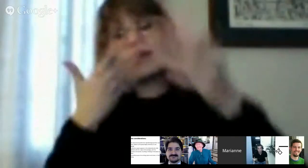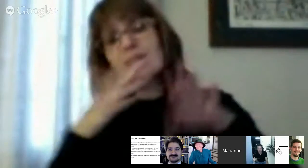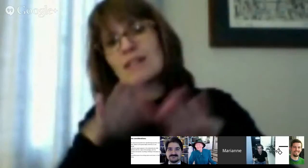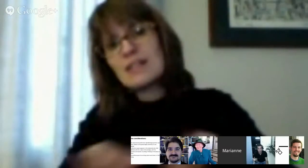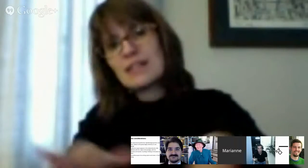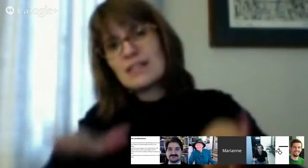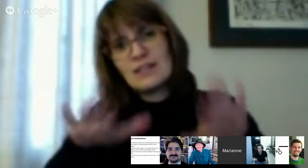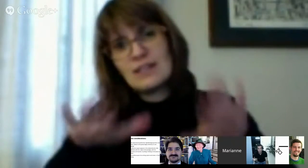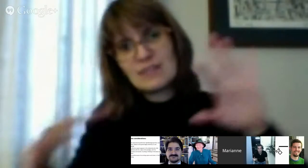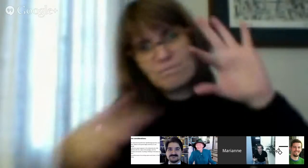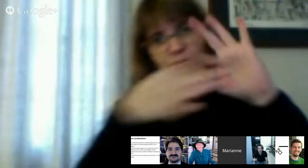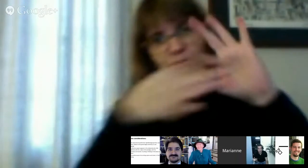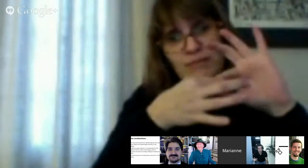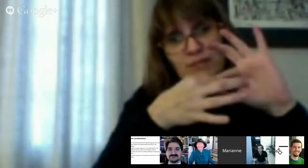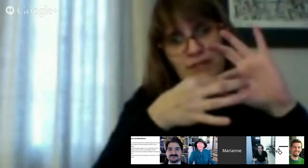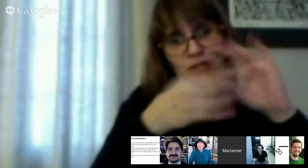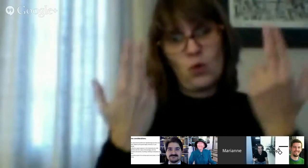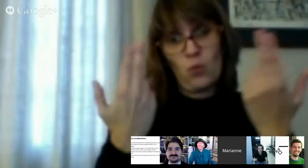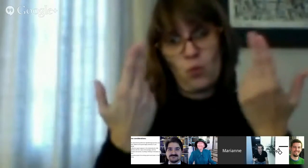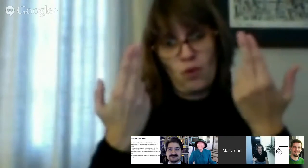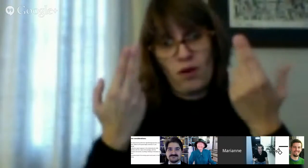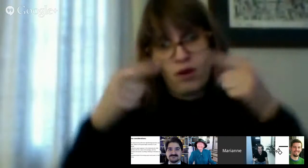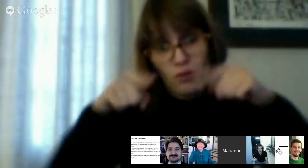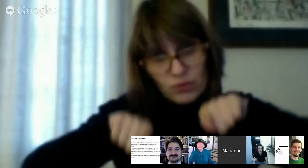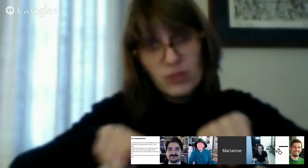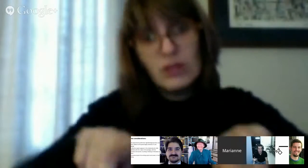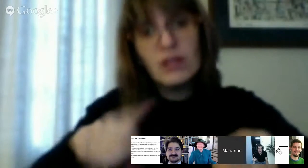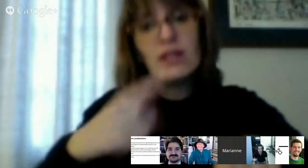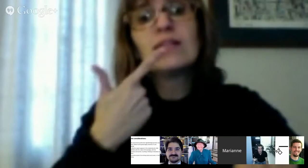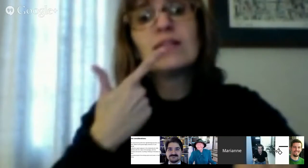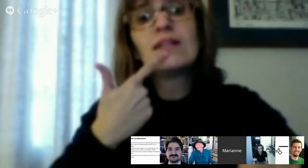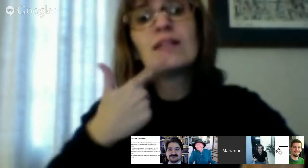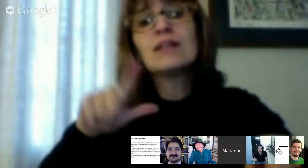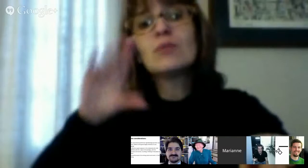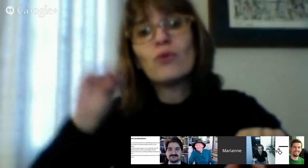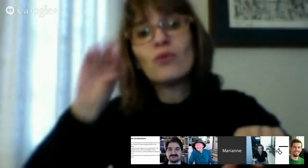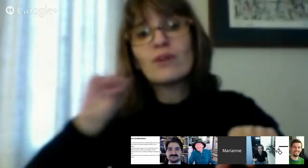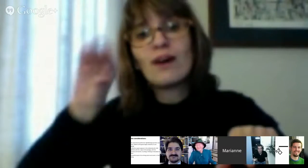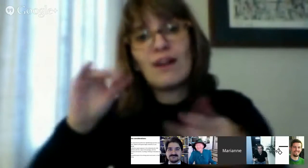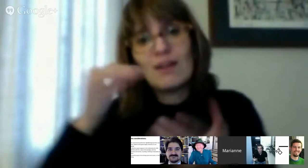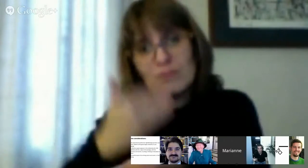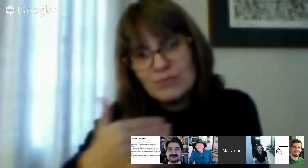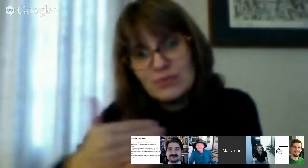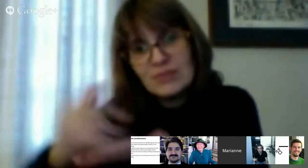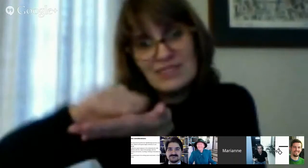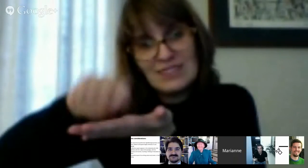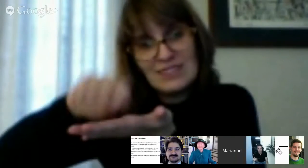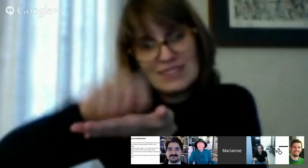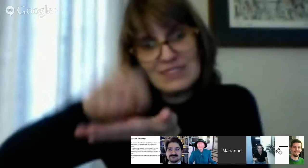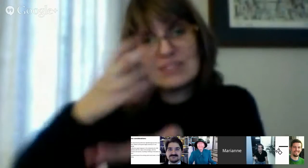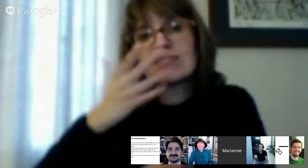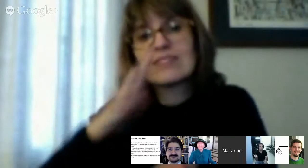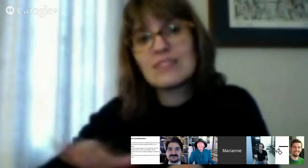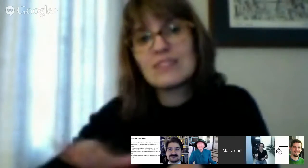a escrita de sinais, ele desenvolvia da mesma forma com